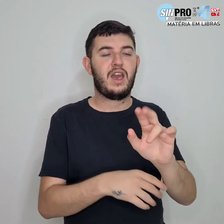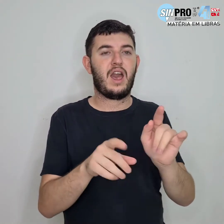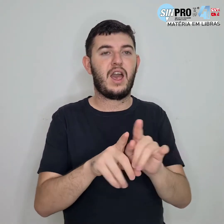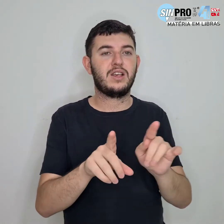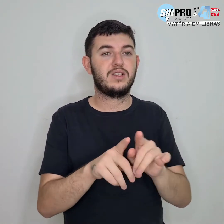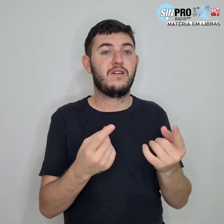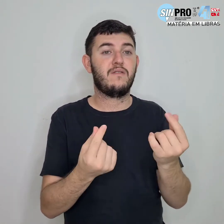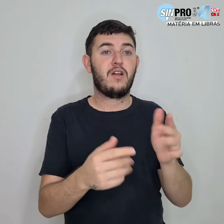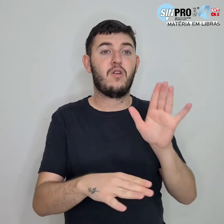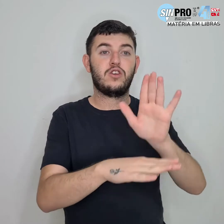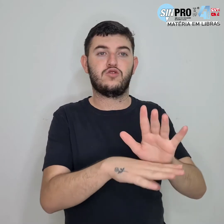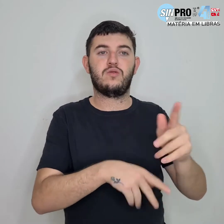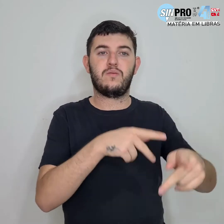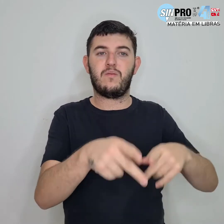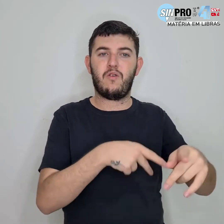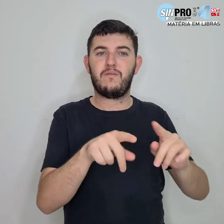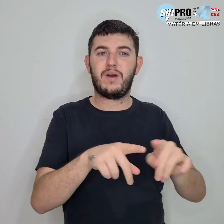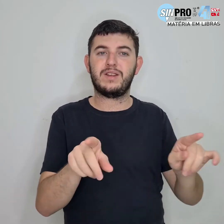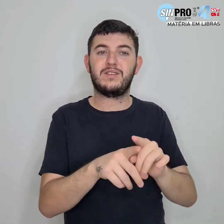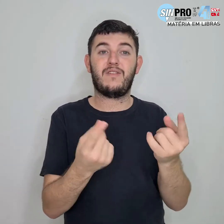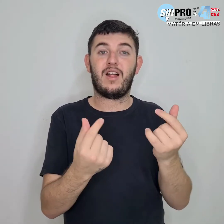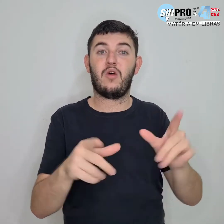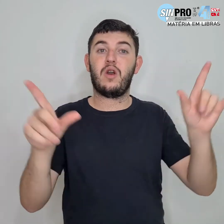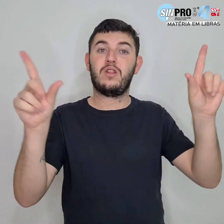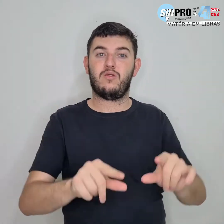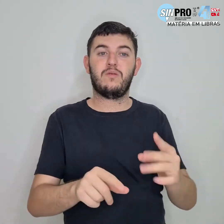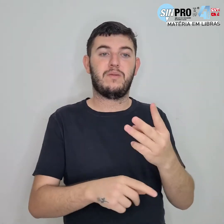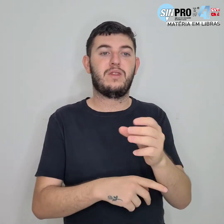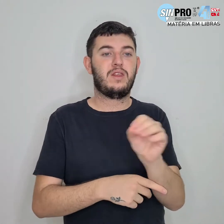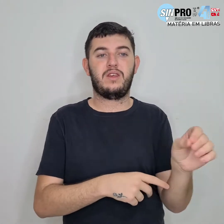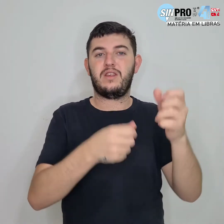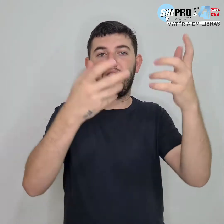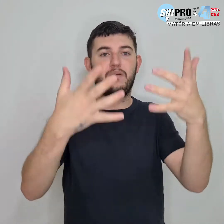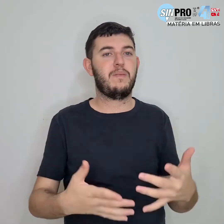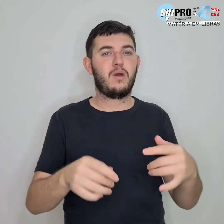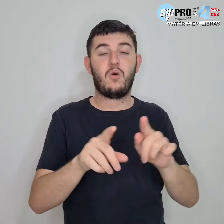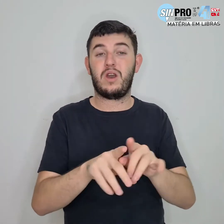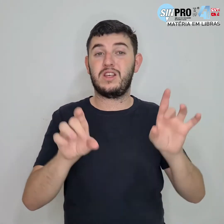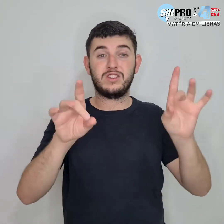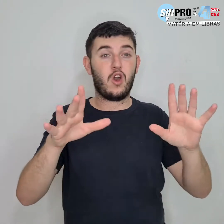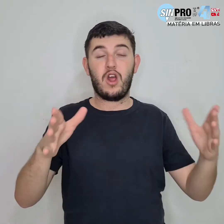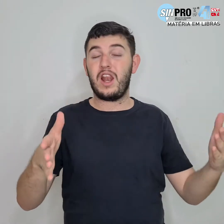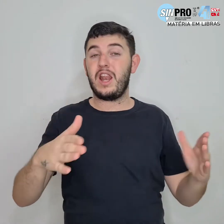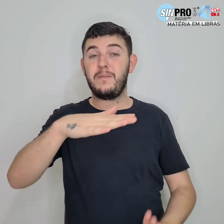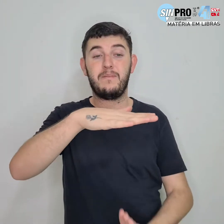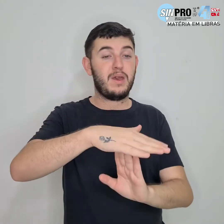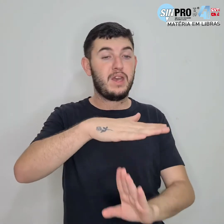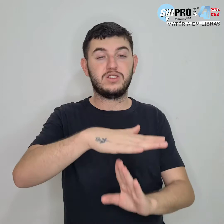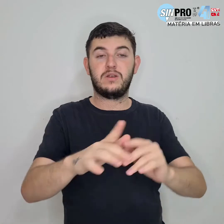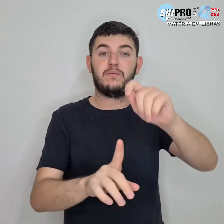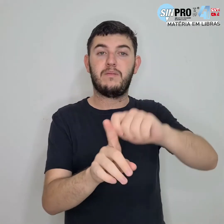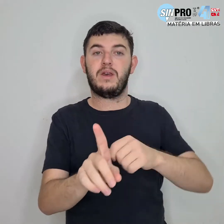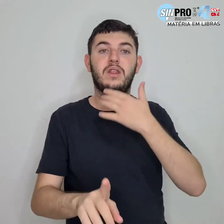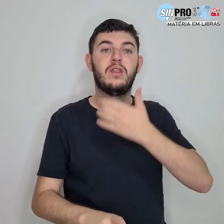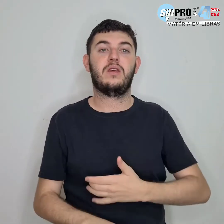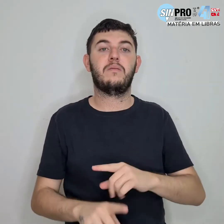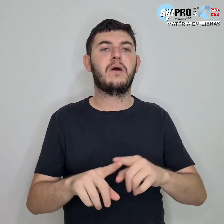reduziu esse valor para 300 e disse que não passa de dezembro desse ano. Imagine só como seriam os vouchers